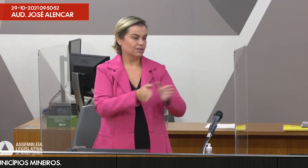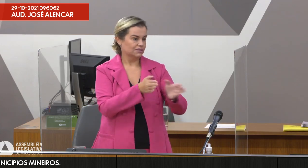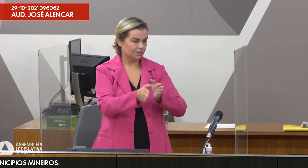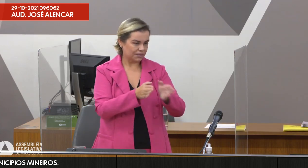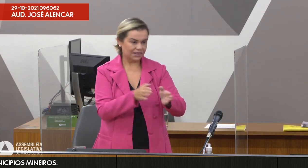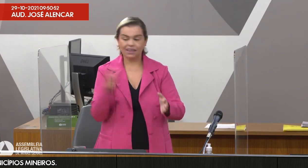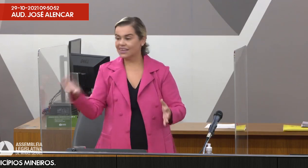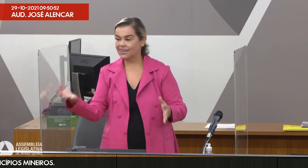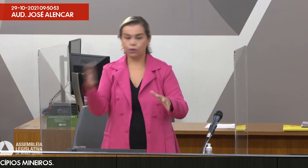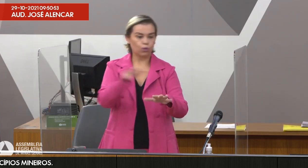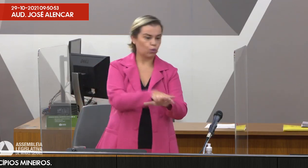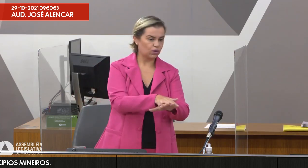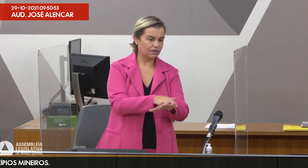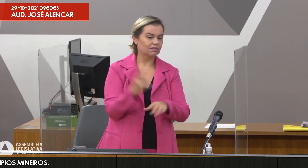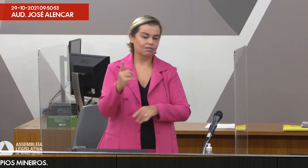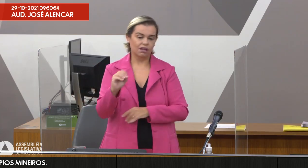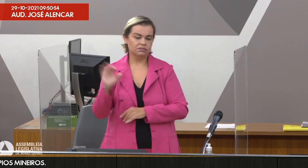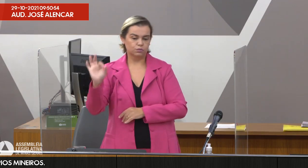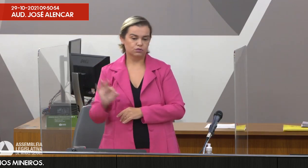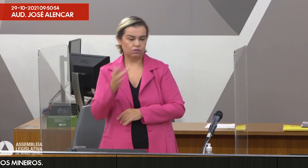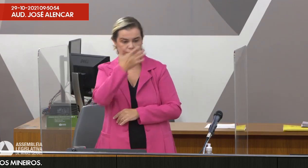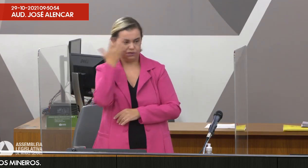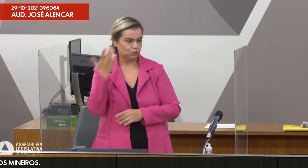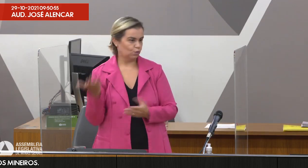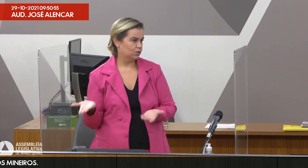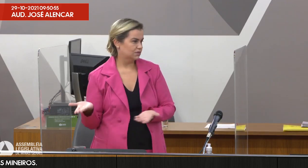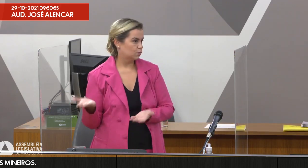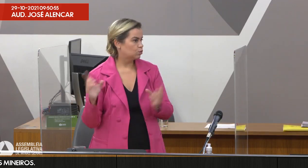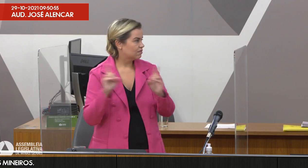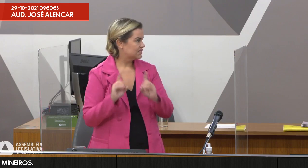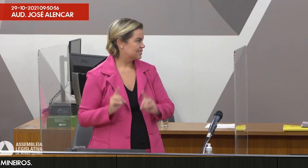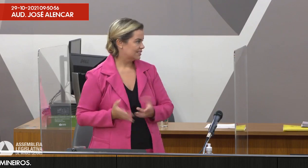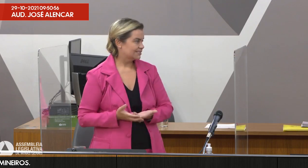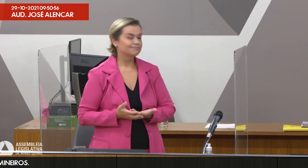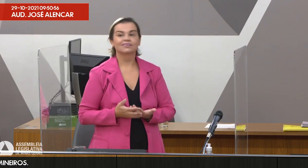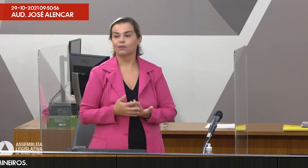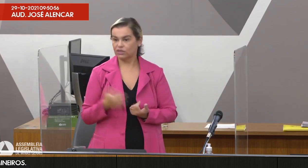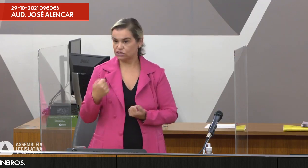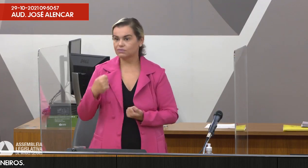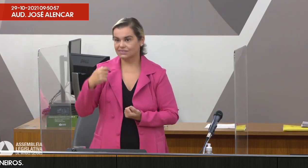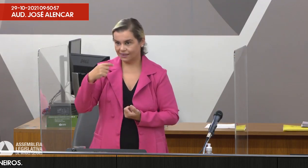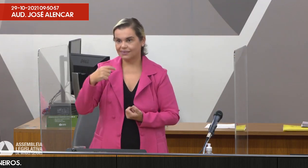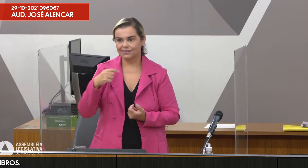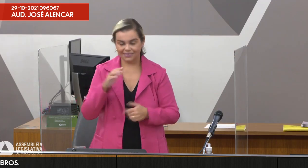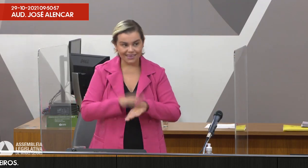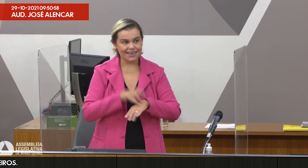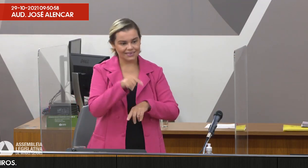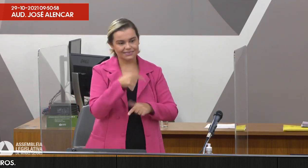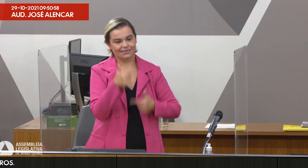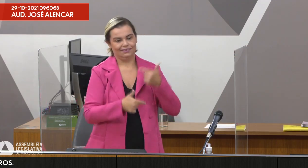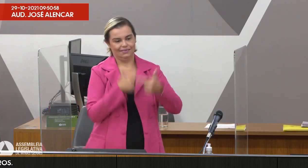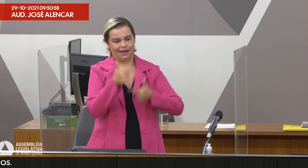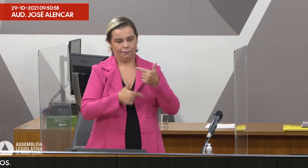nós possamos atingir a plena inclusão das pessoas com deficiência.